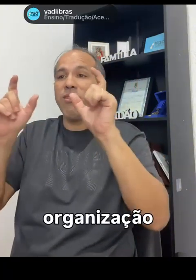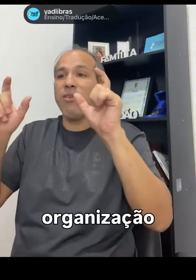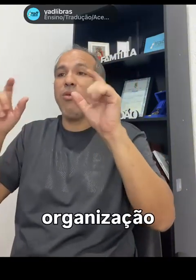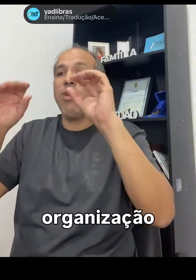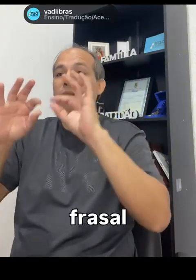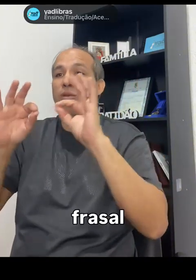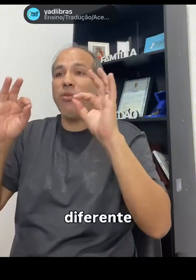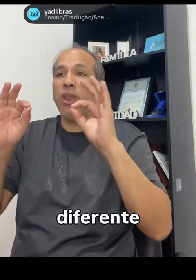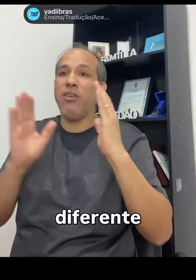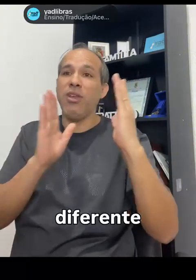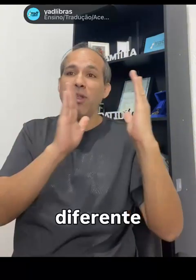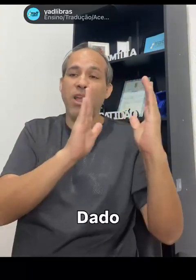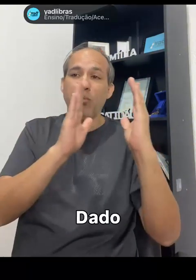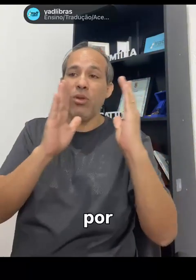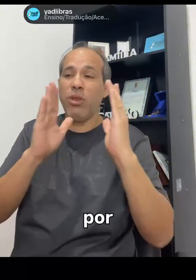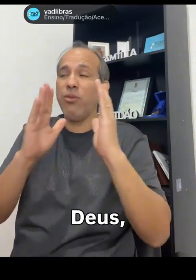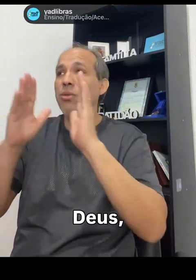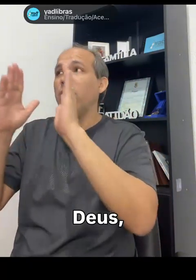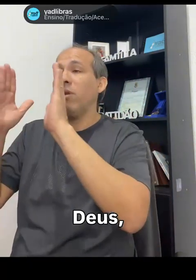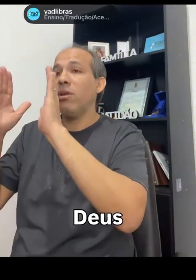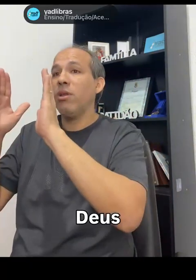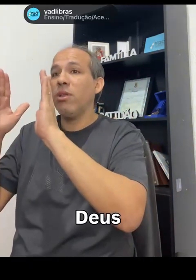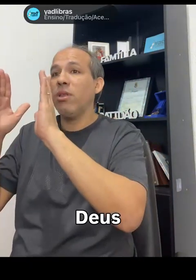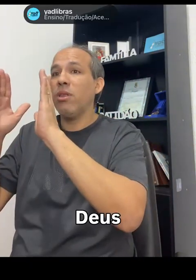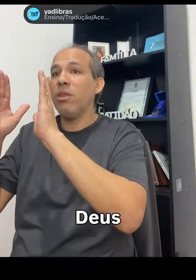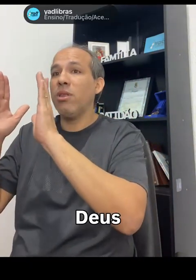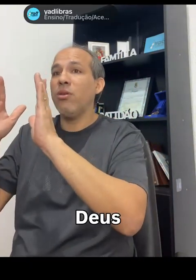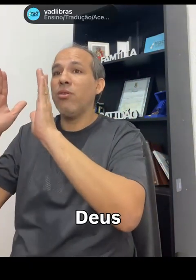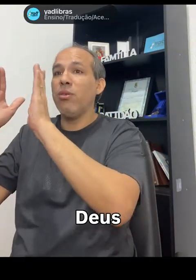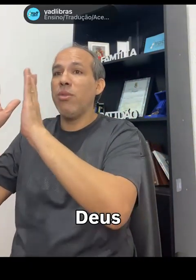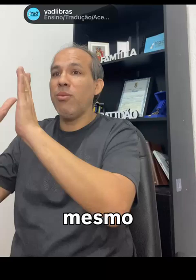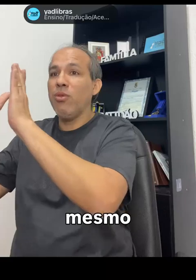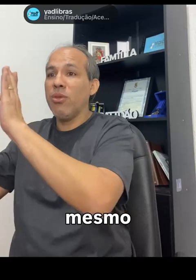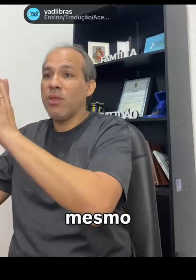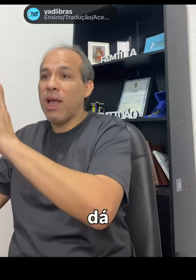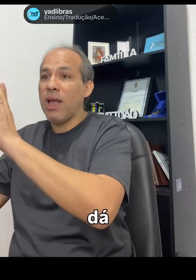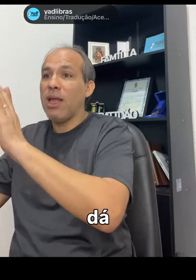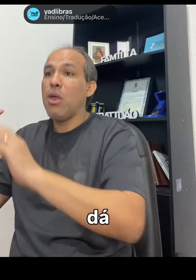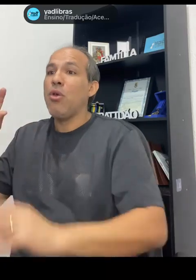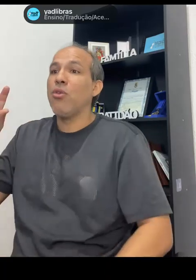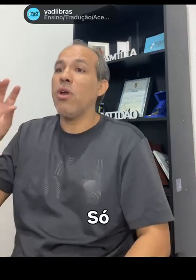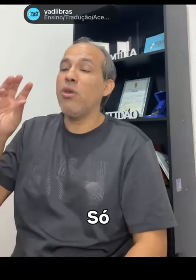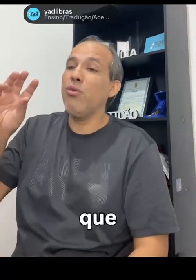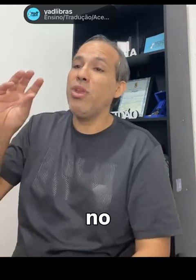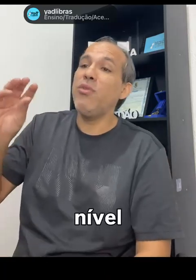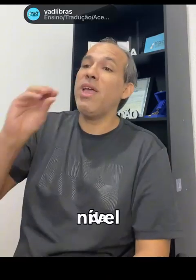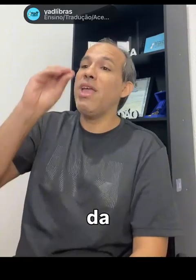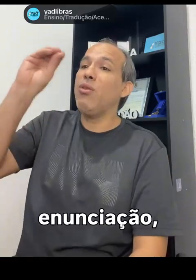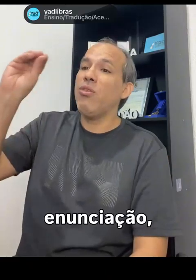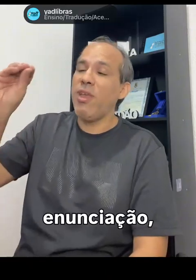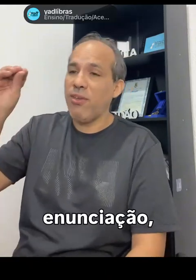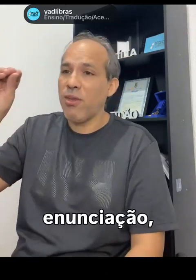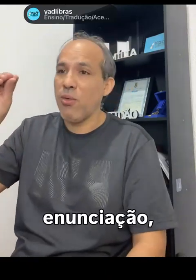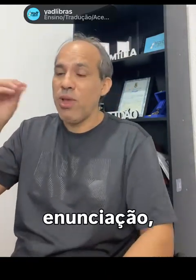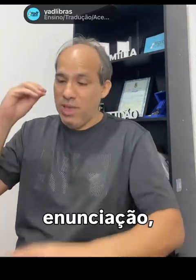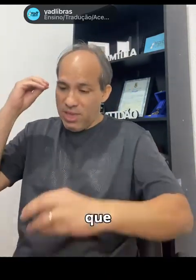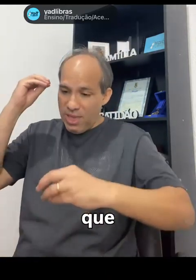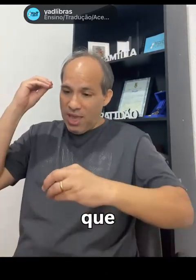organização frasal diferente. Dá por Deus, Deus mesmo dá. Só que no nível da enunciação, que é